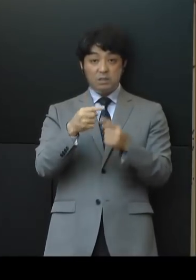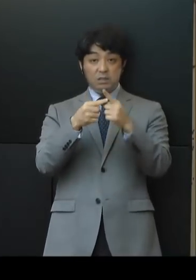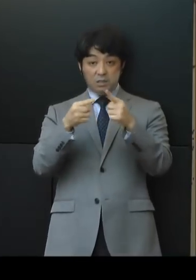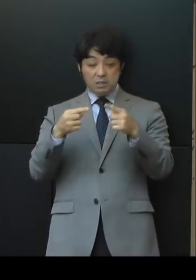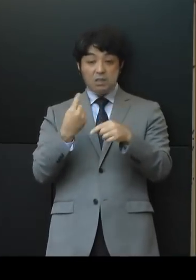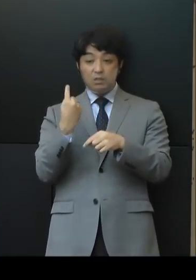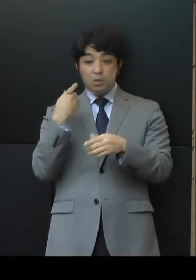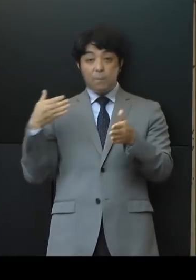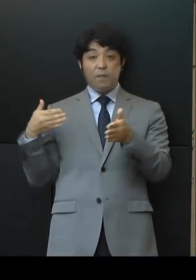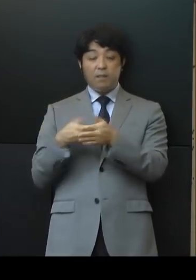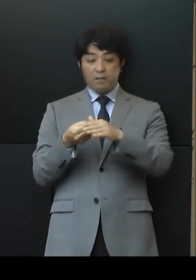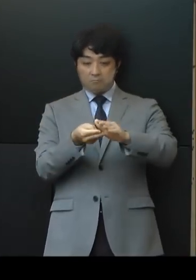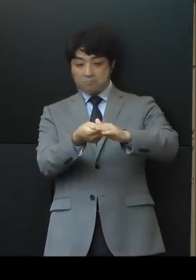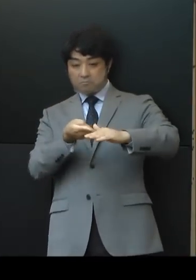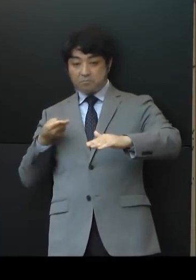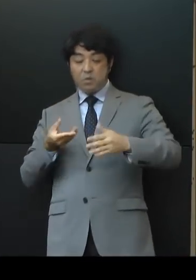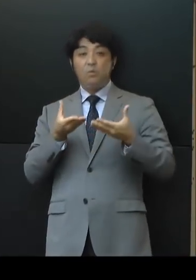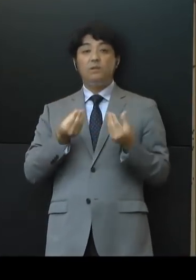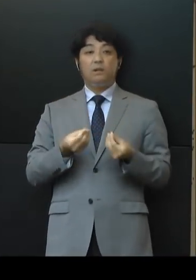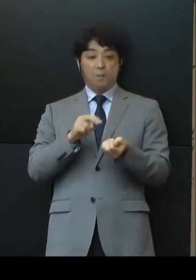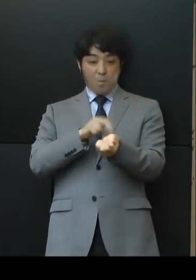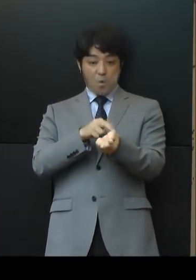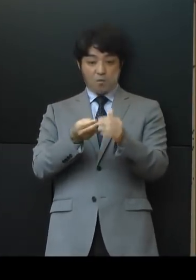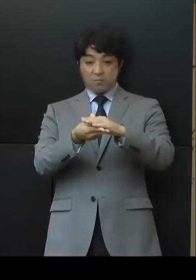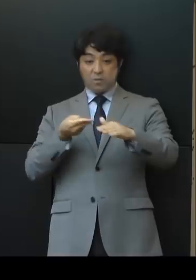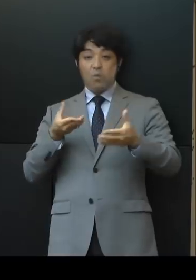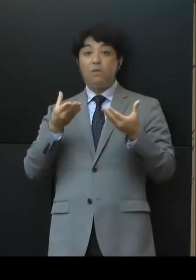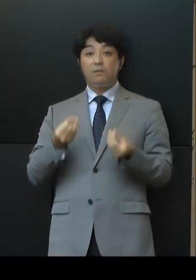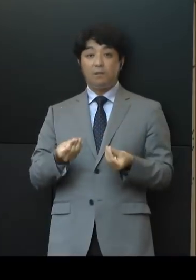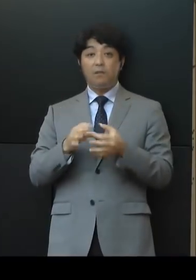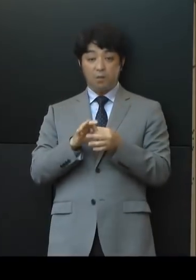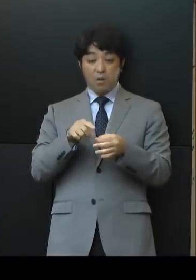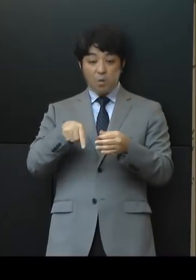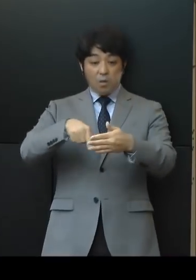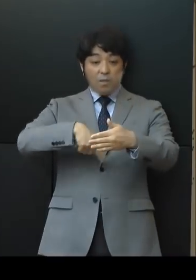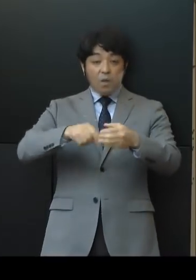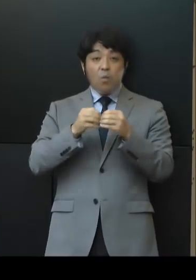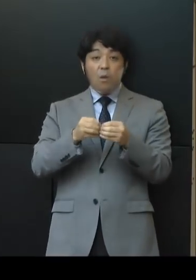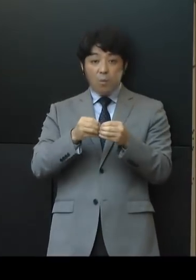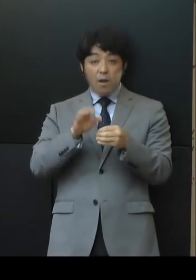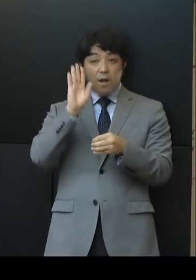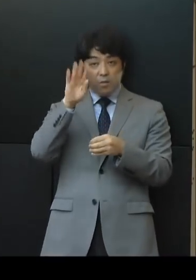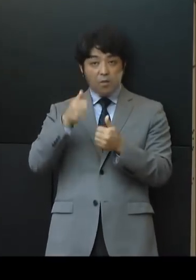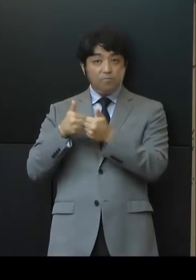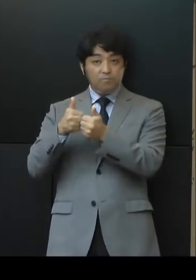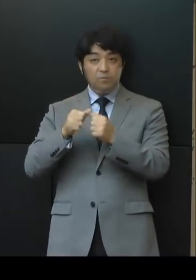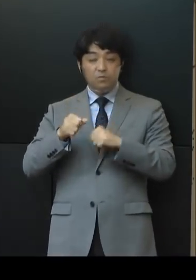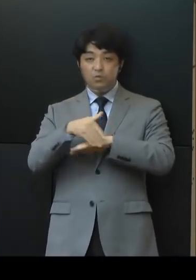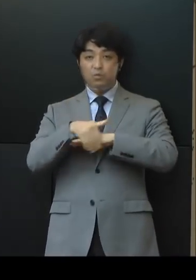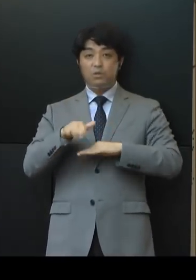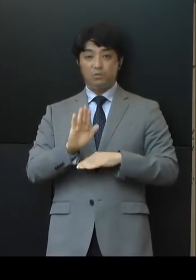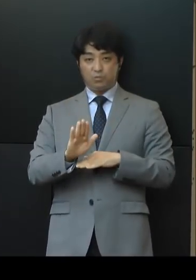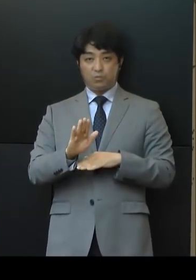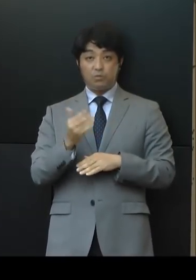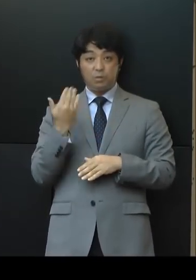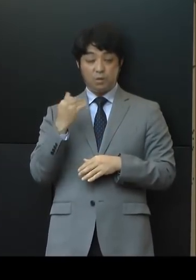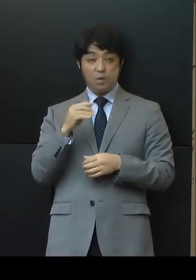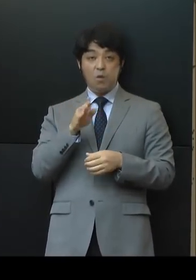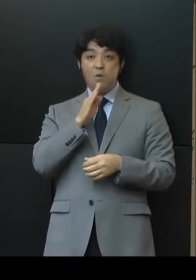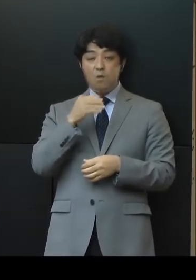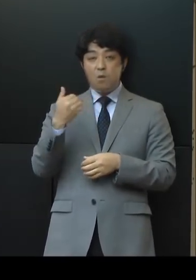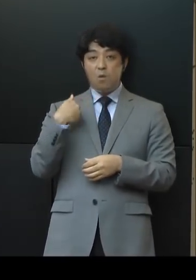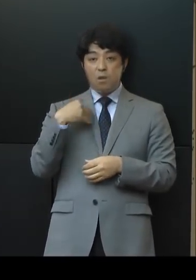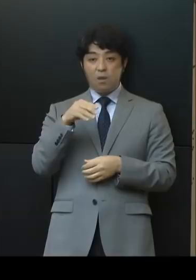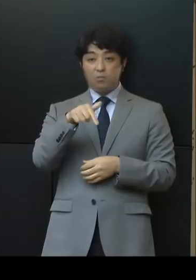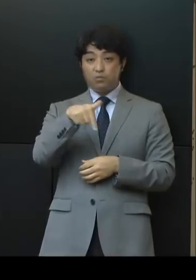細な情報は後ほど保健医療部でブリーフィングさせていただきます。昨日保健医療部から 県内初と